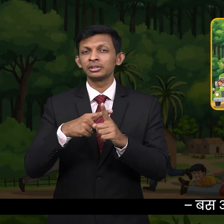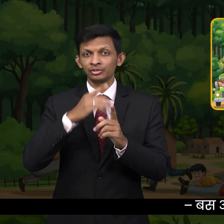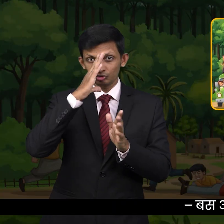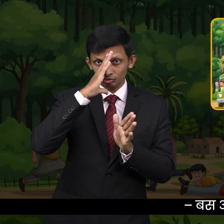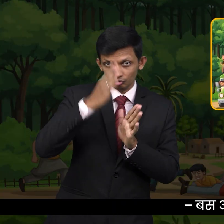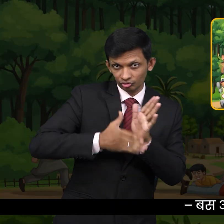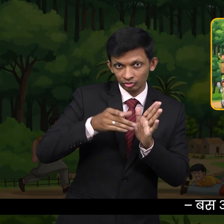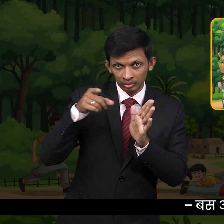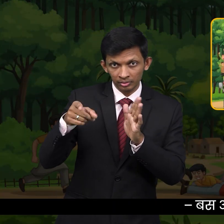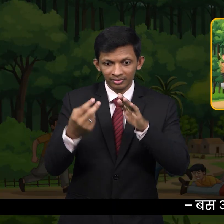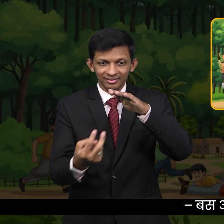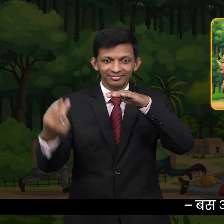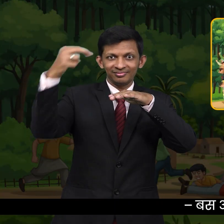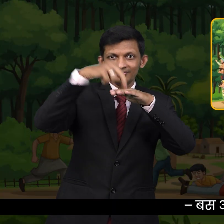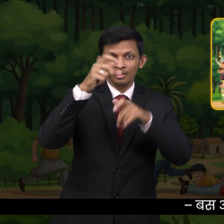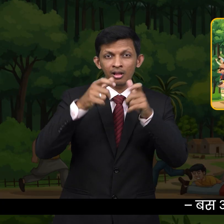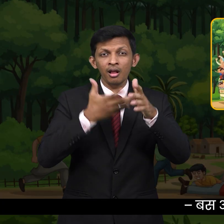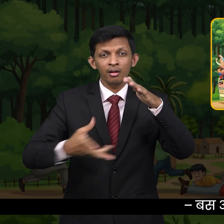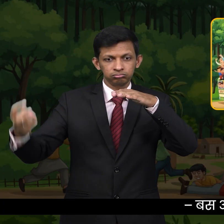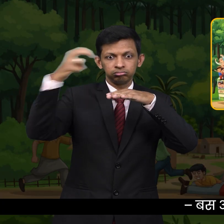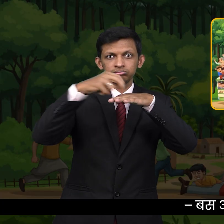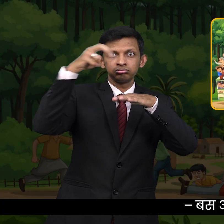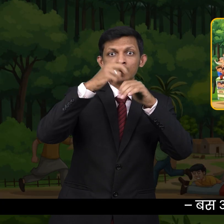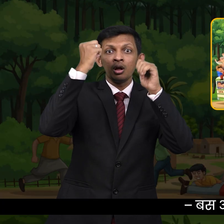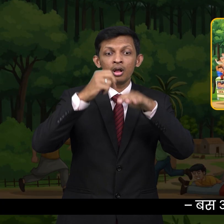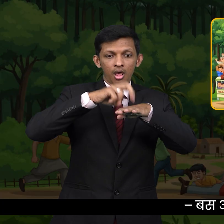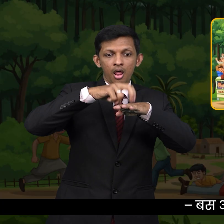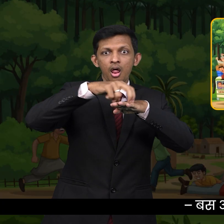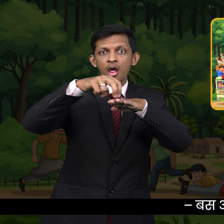बस आणि ट्रेनच्या वर बसणे.